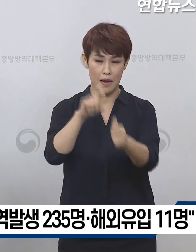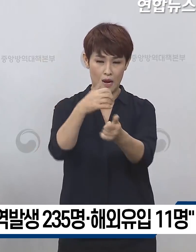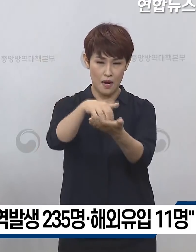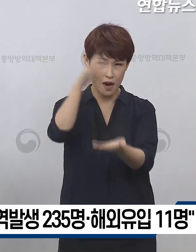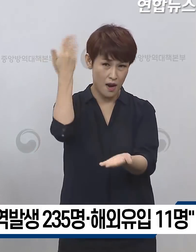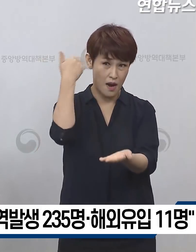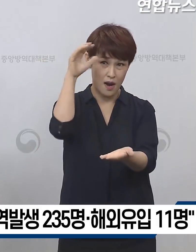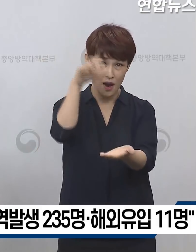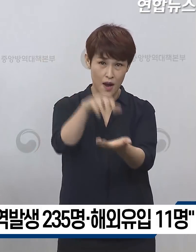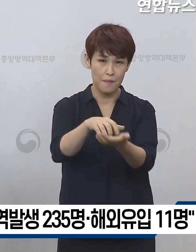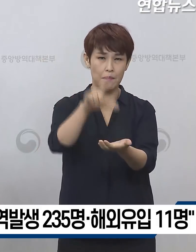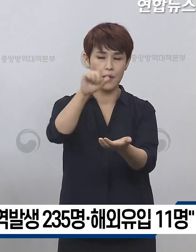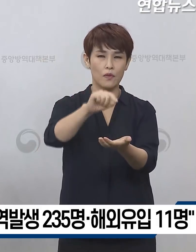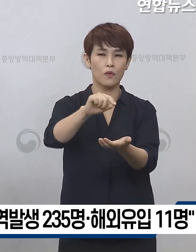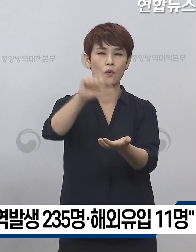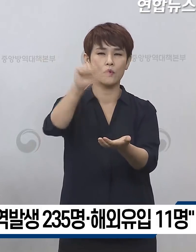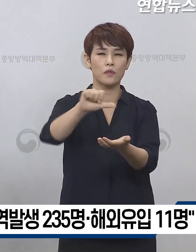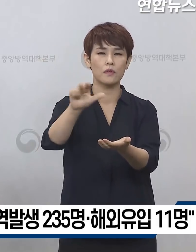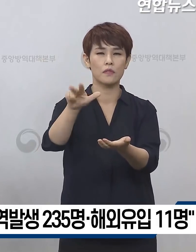수가